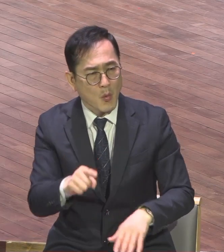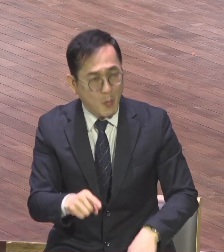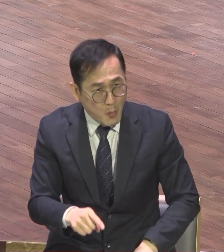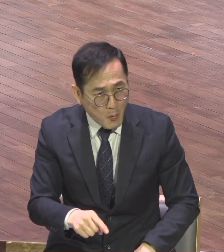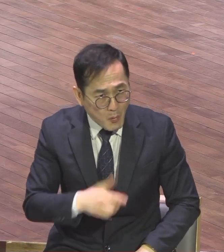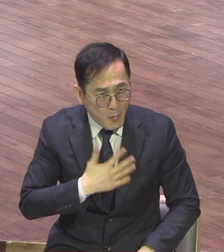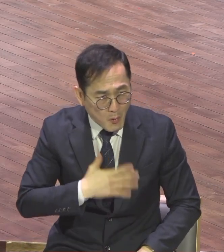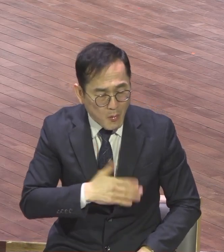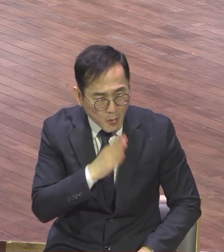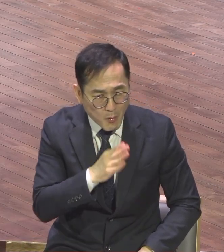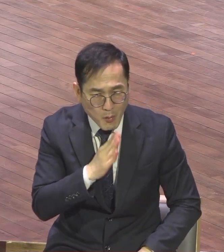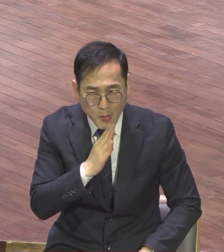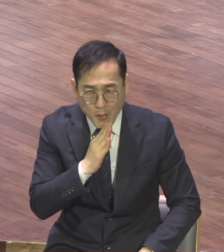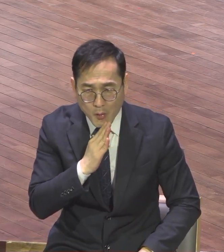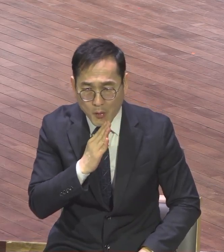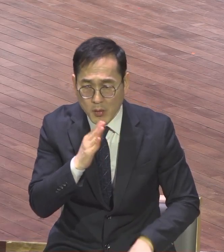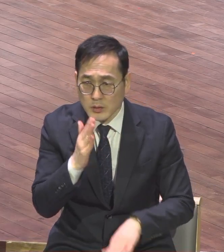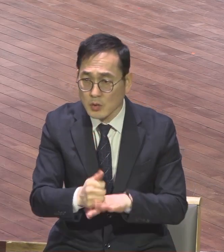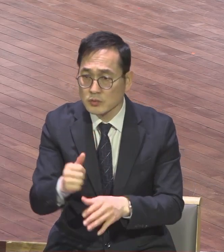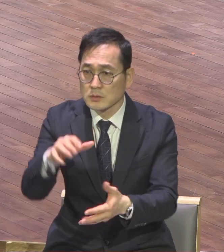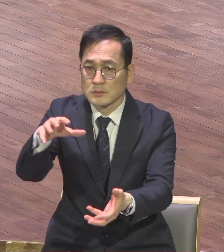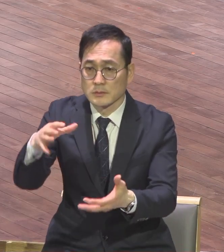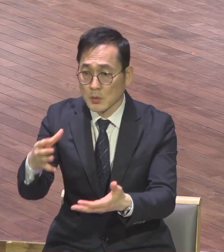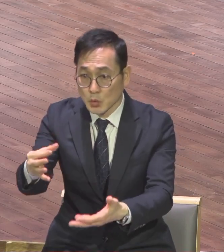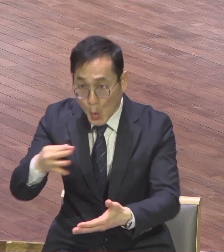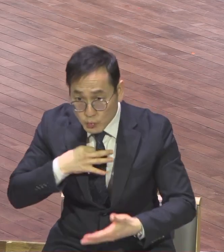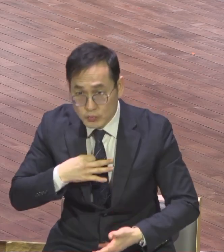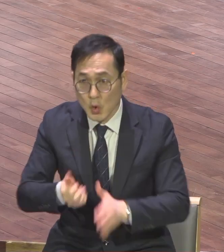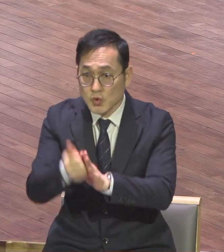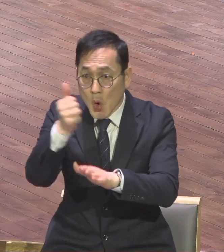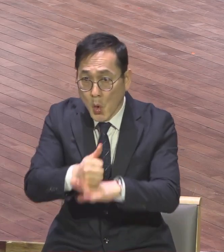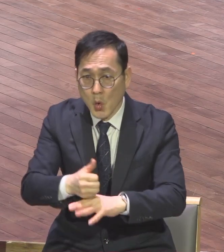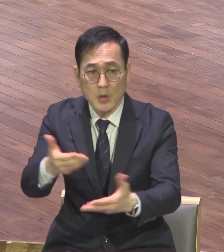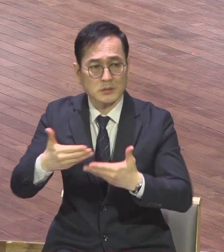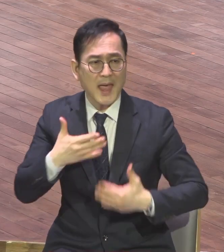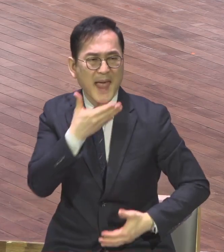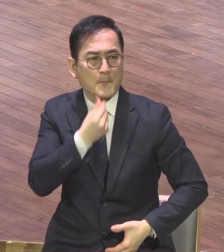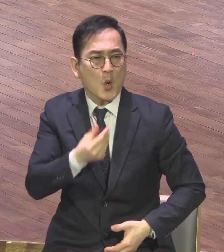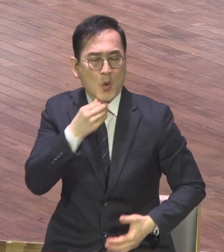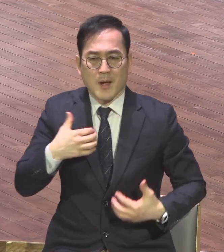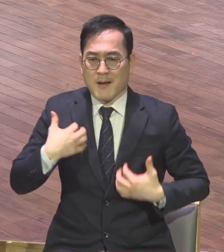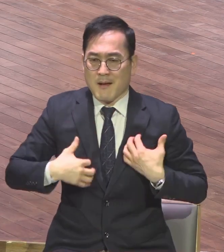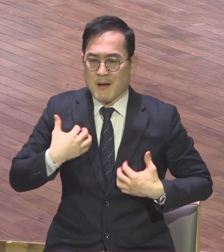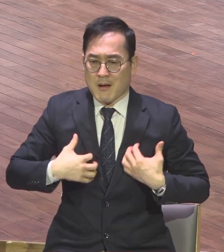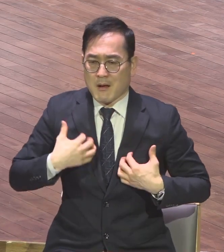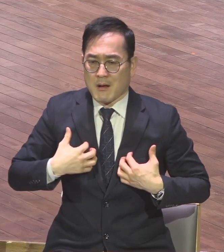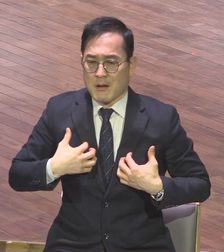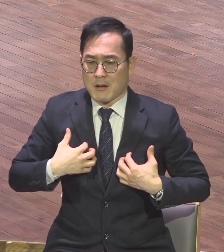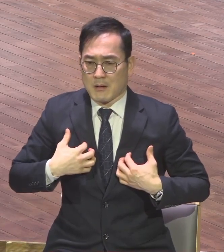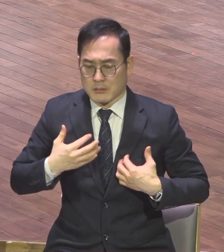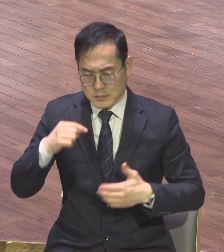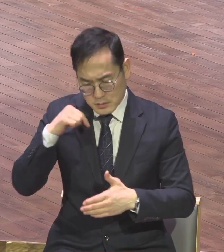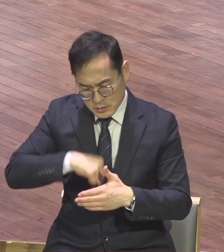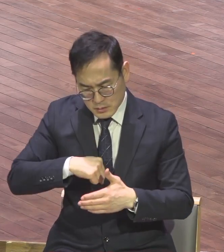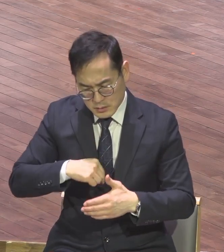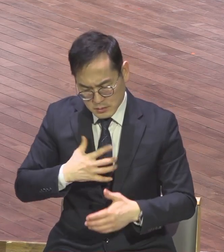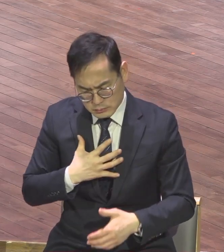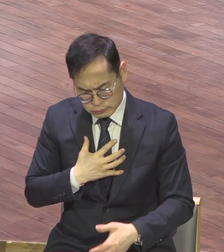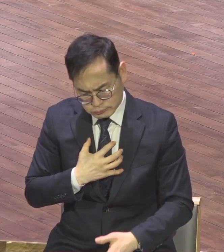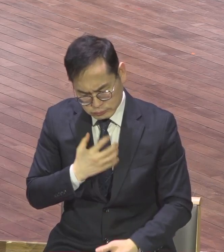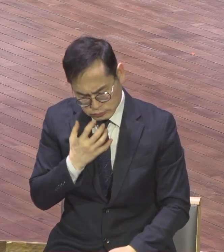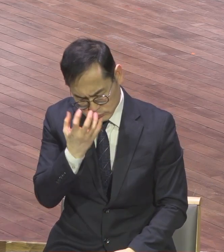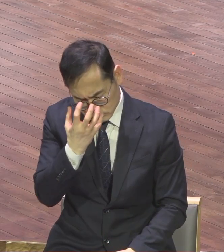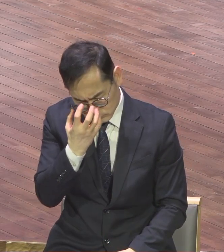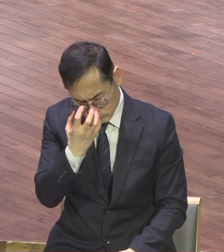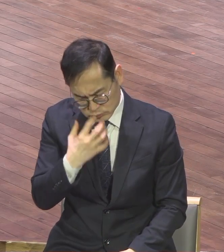지식이 많아졌으니까 더 행복해야 되는데 반대예요. 어릴 때는 뭣도 모르고 좋아했었는데 살다 보니까 상처가 많아지고